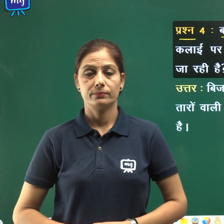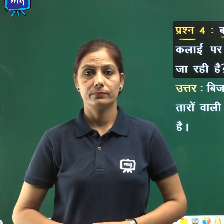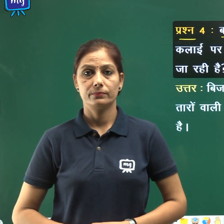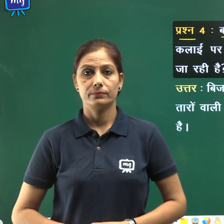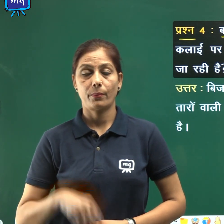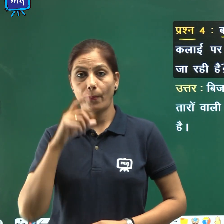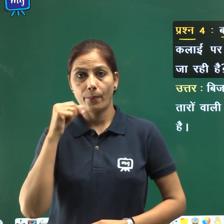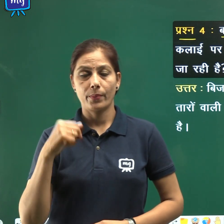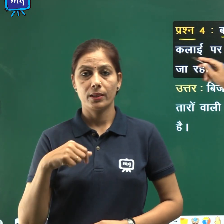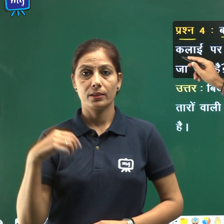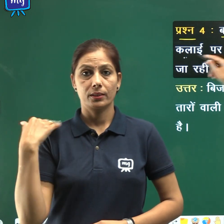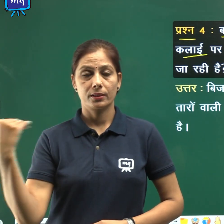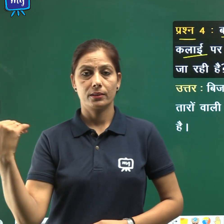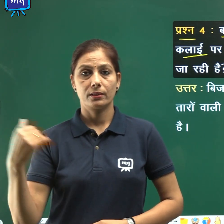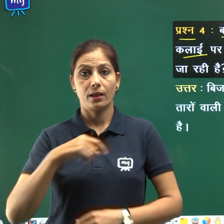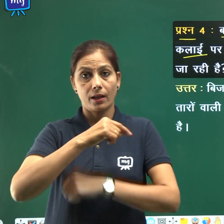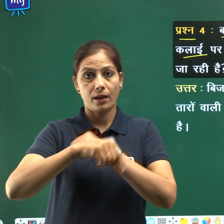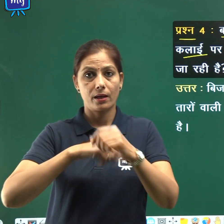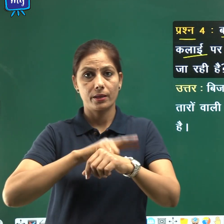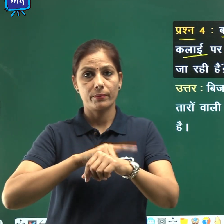भाई की कलाई पर